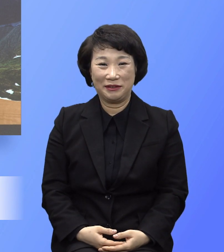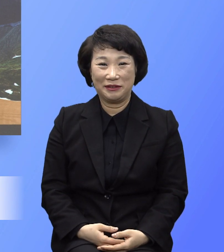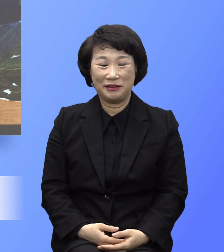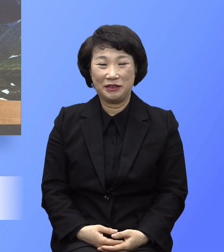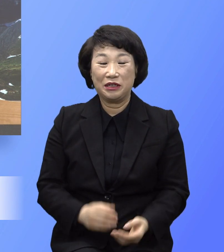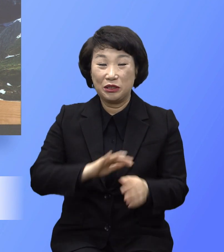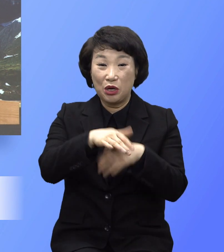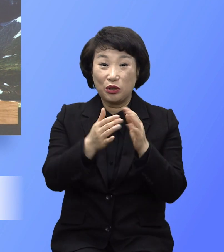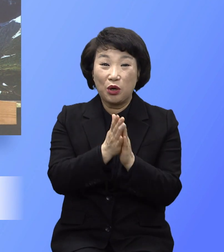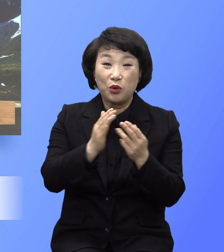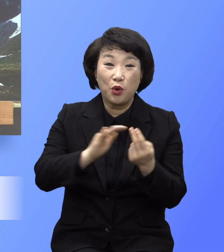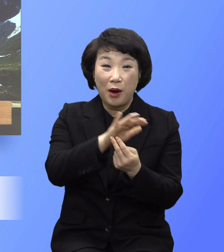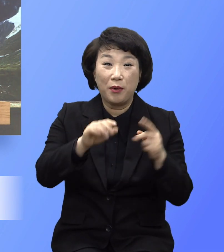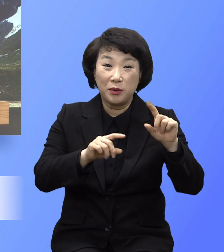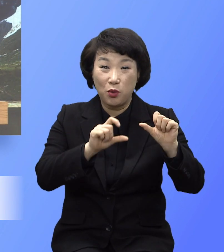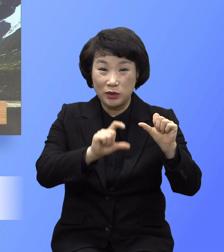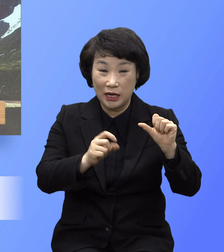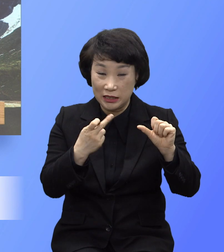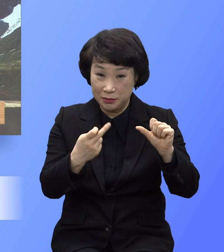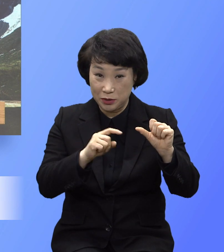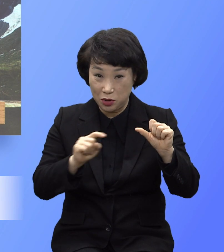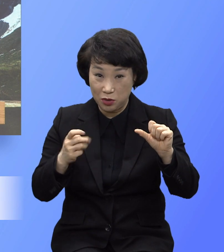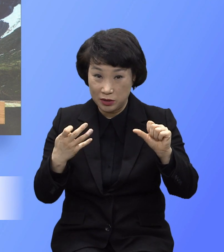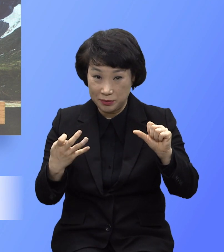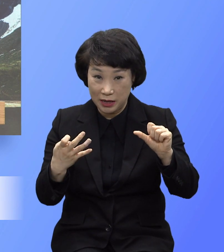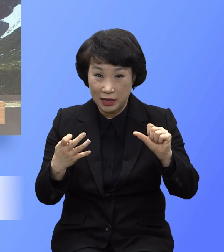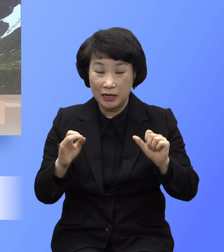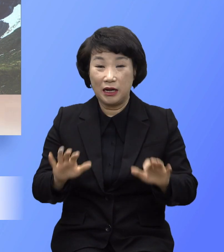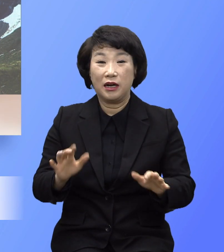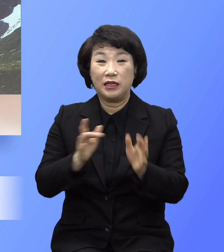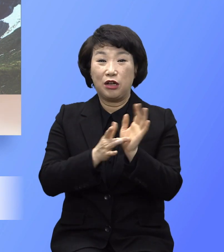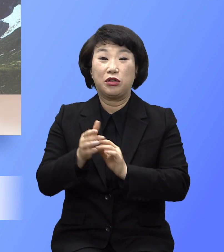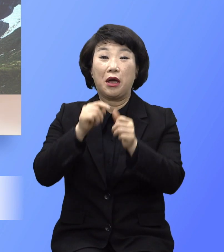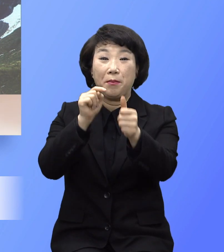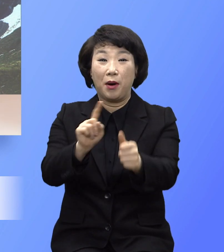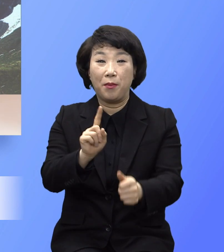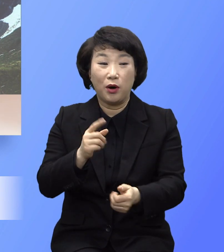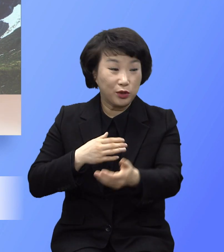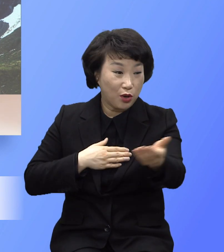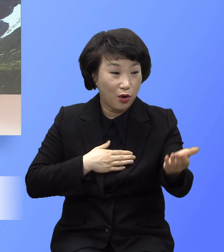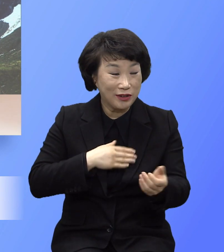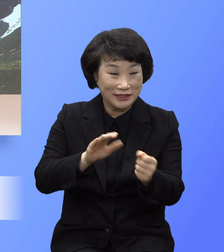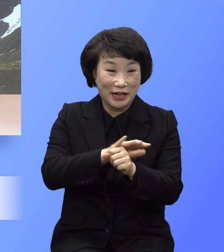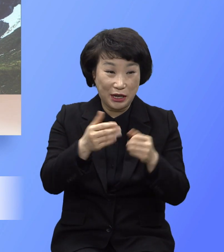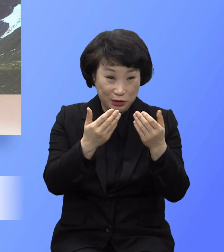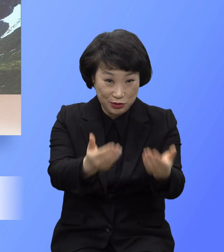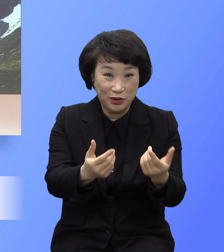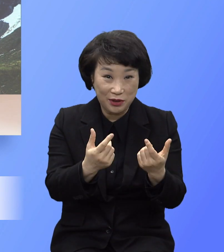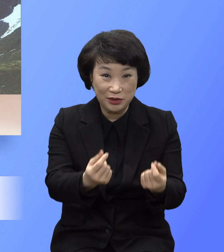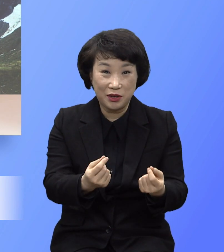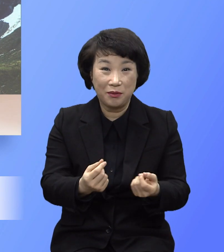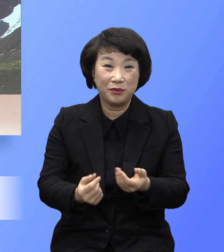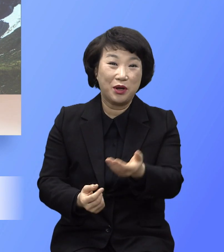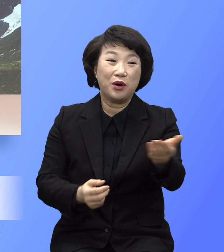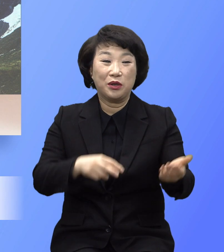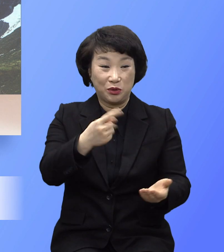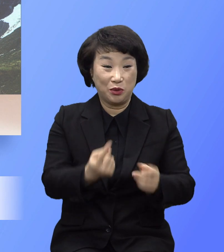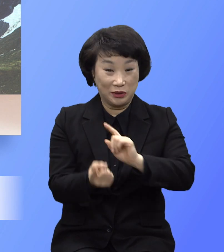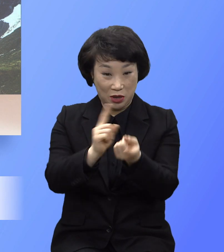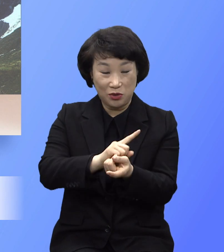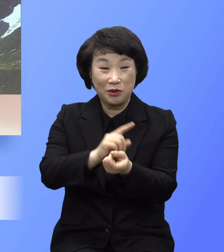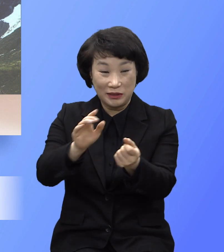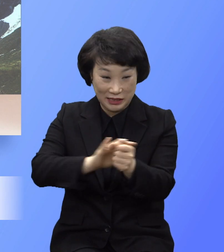예, 요한복음 15장 12절로 14절에 내 계명은 곧 내가 너희를 사랑한 것 같이 너희도